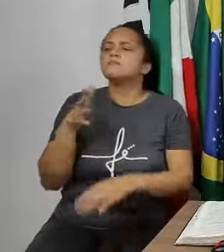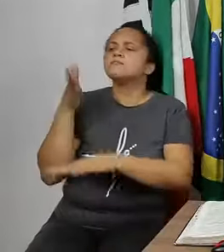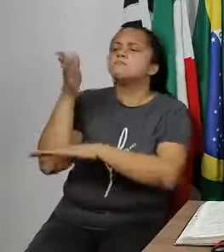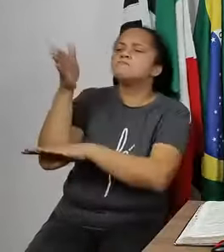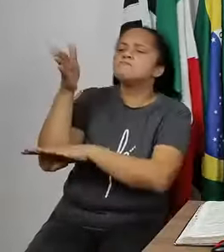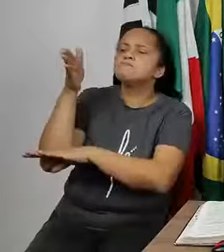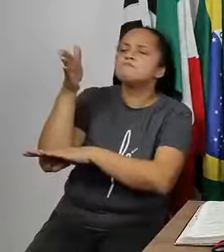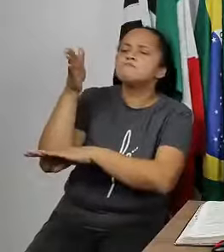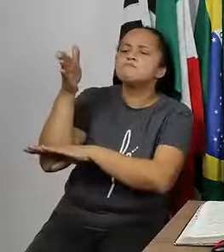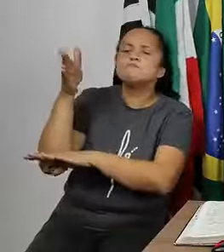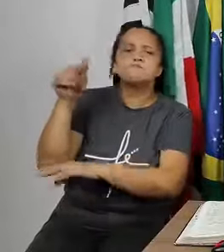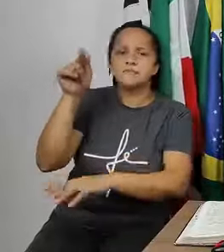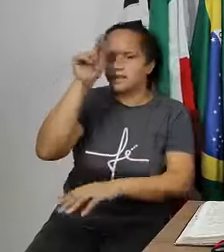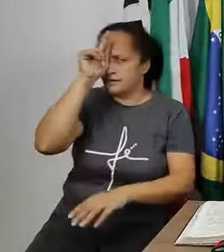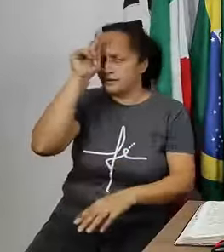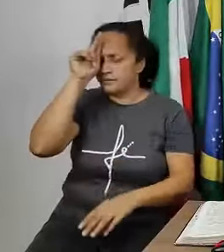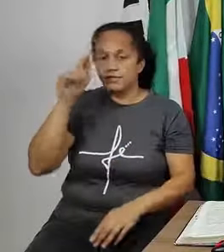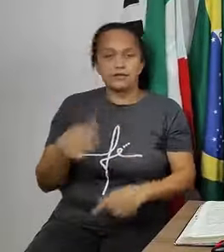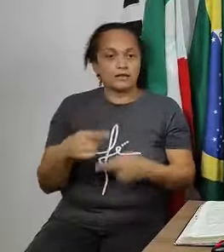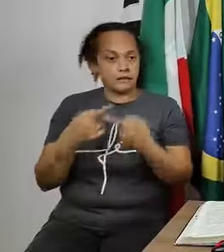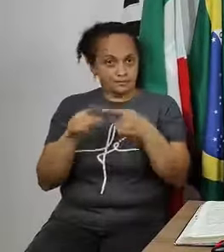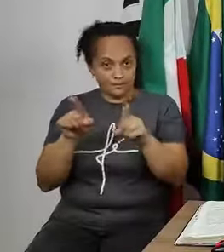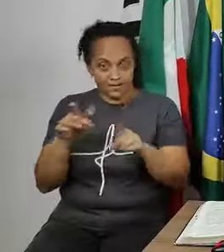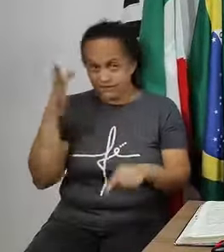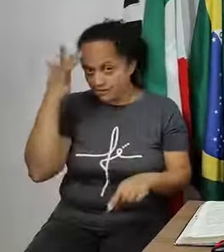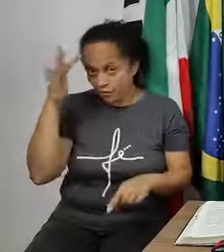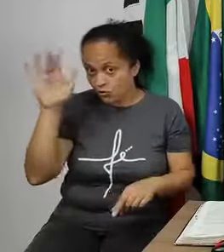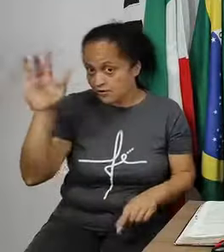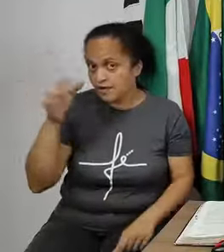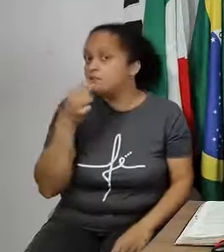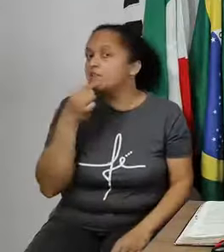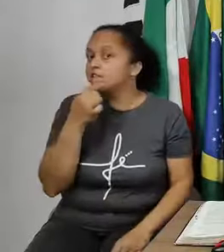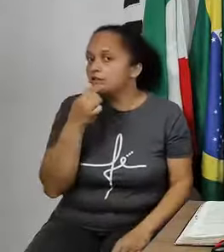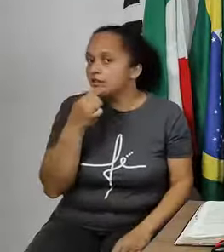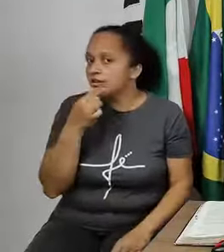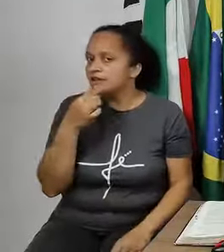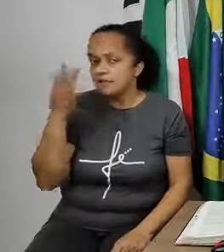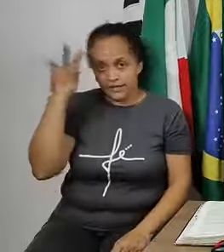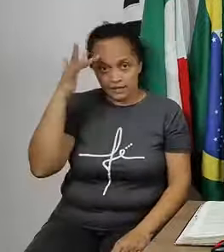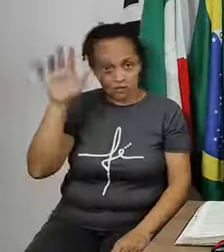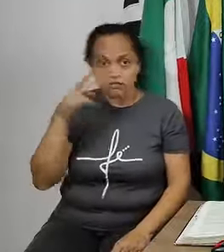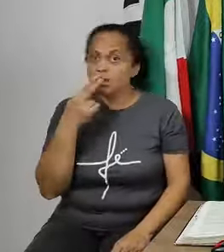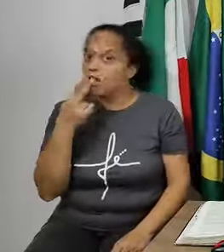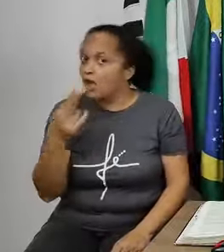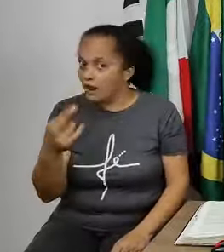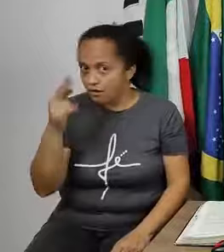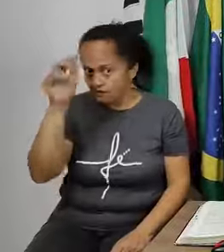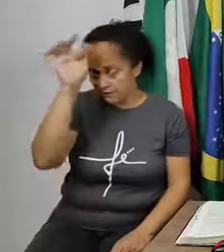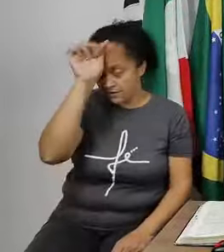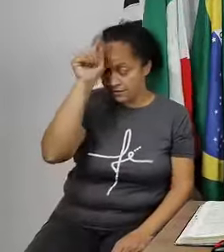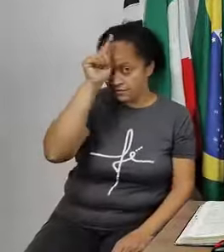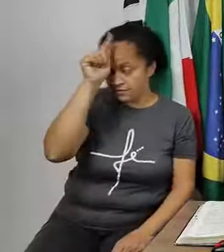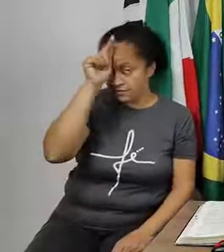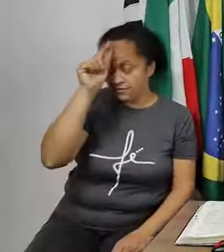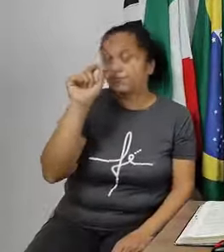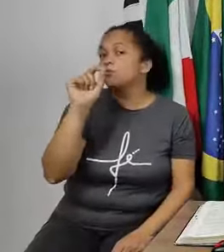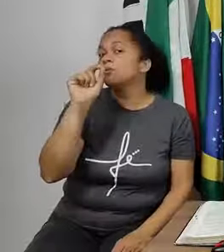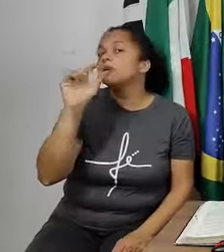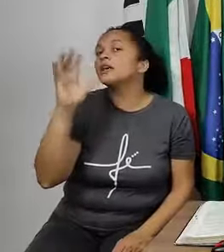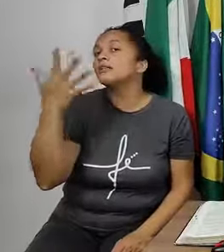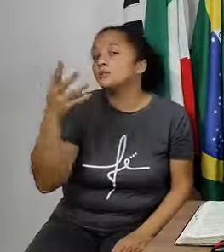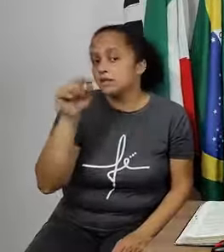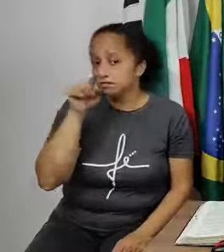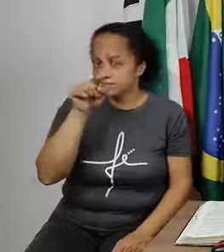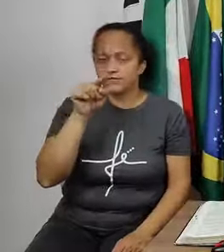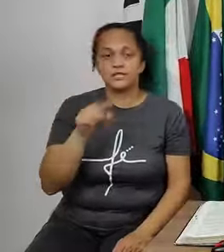Alemanha, sem falar inglês e sem falar o alemão, o que vai acontecer com você? Você